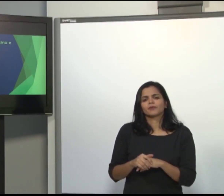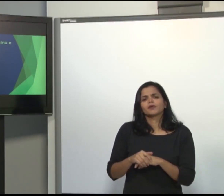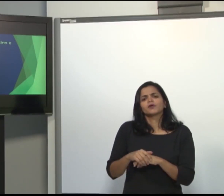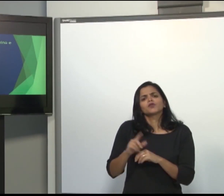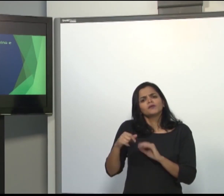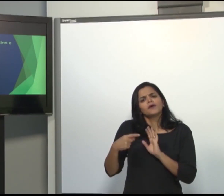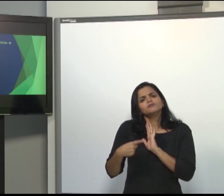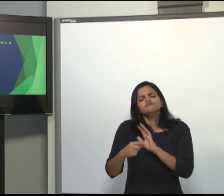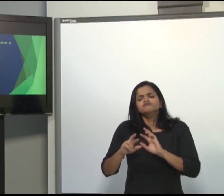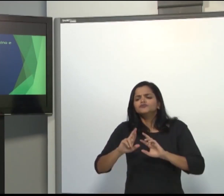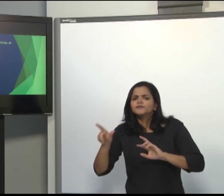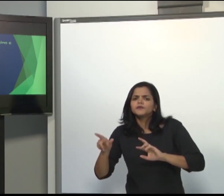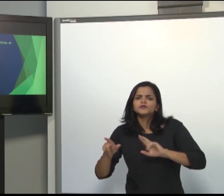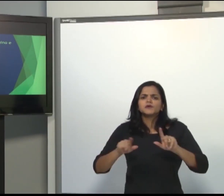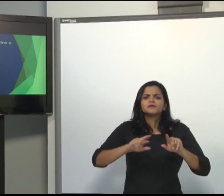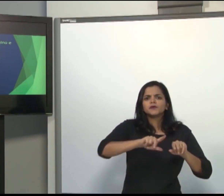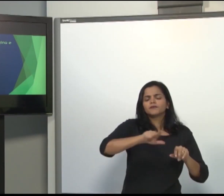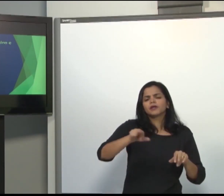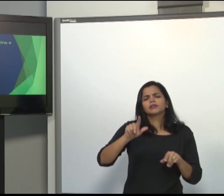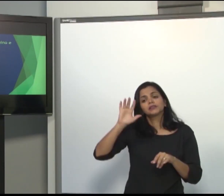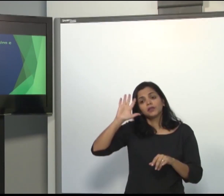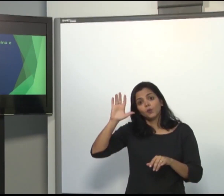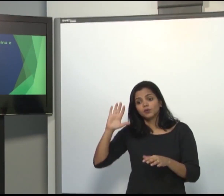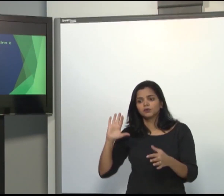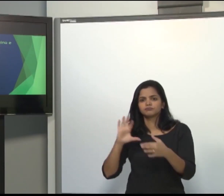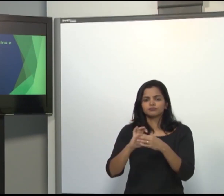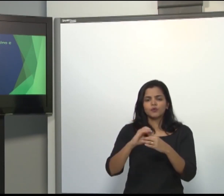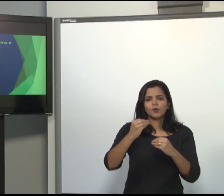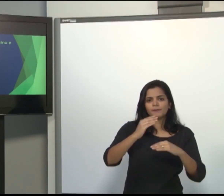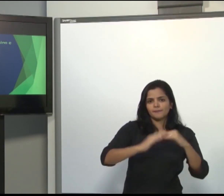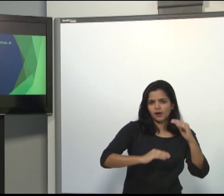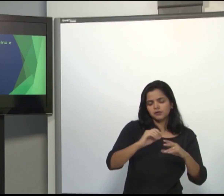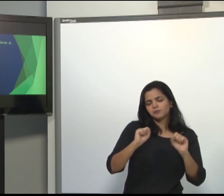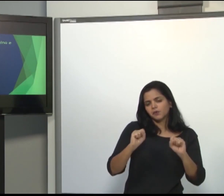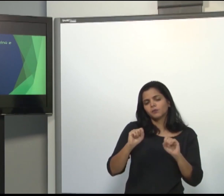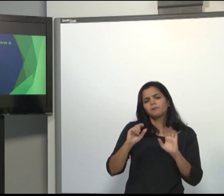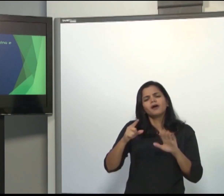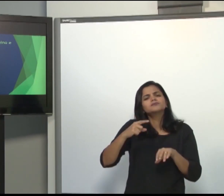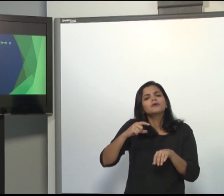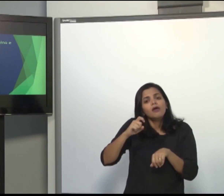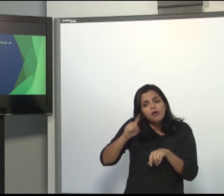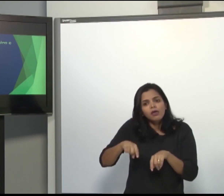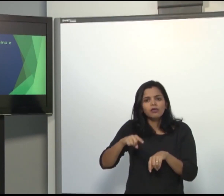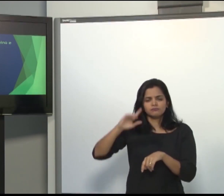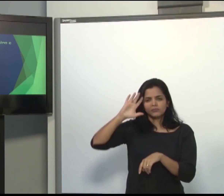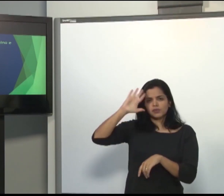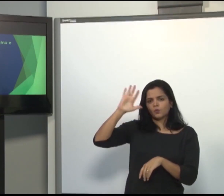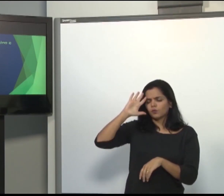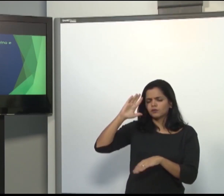ensino. Algumas teorias que embasam essas práticas.